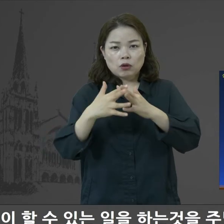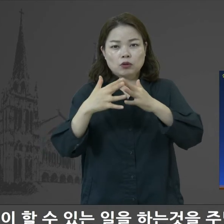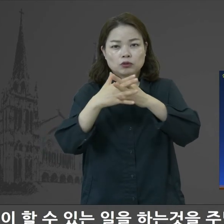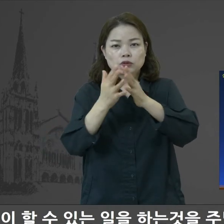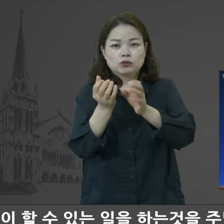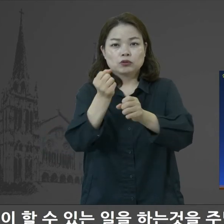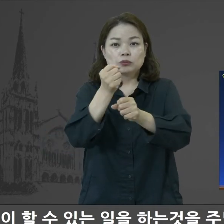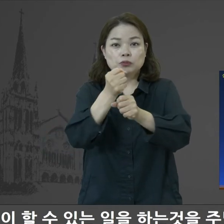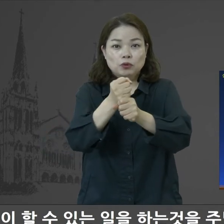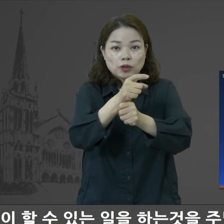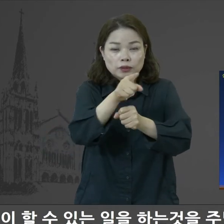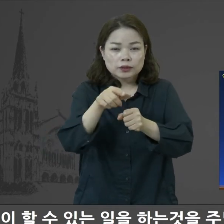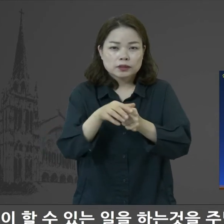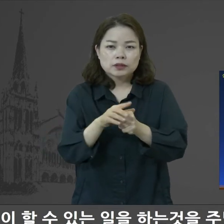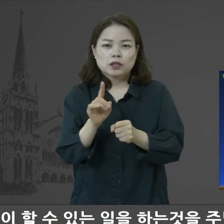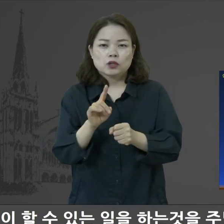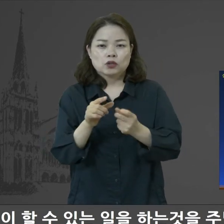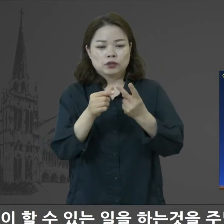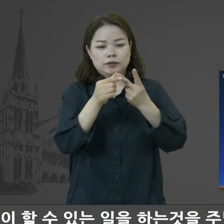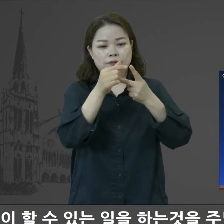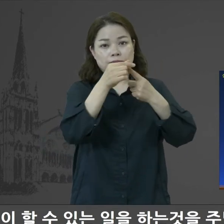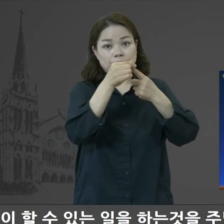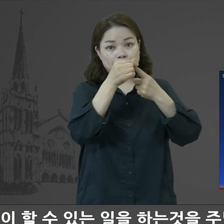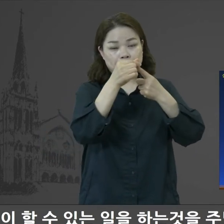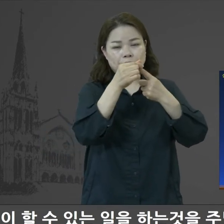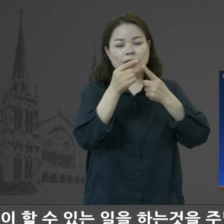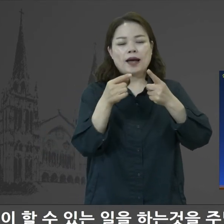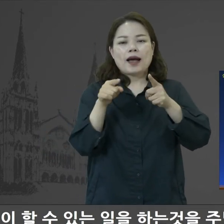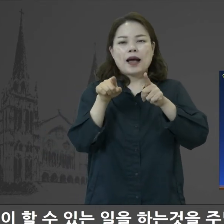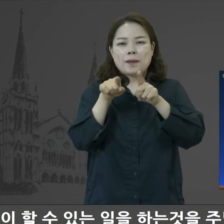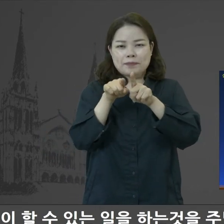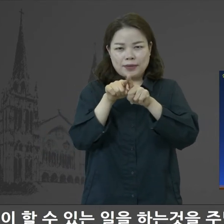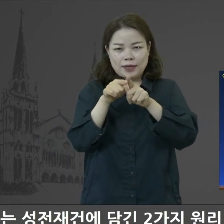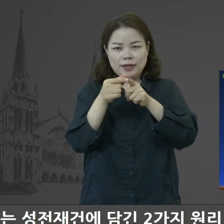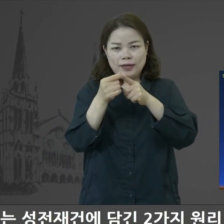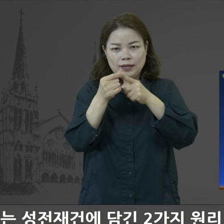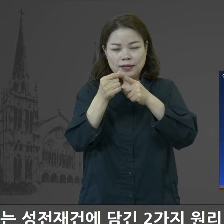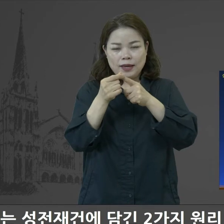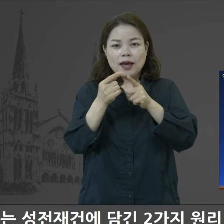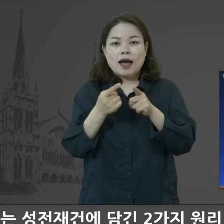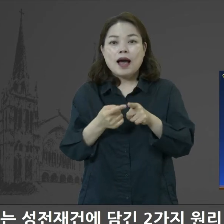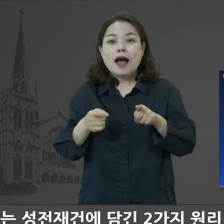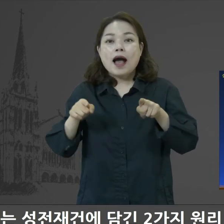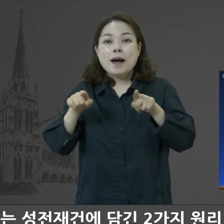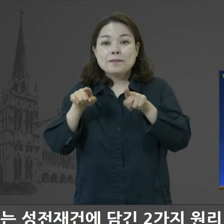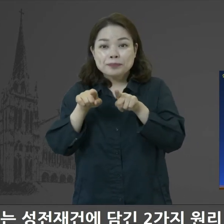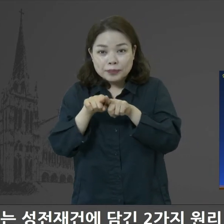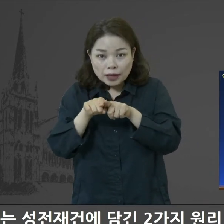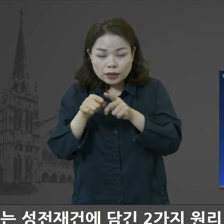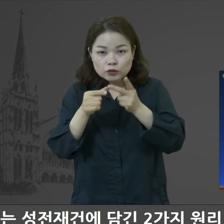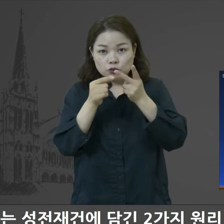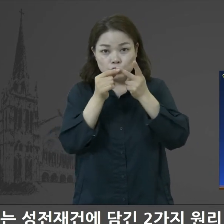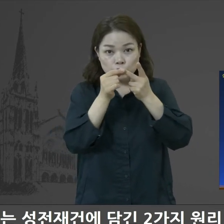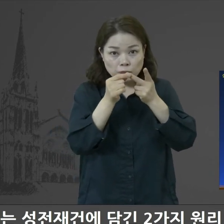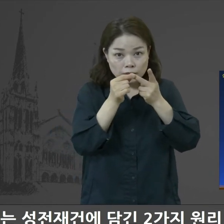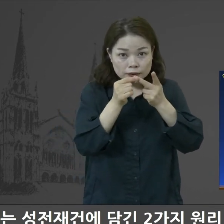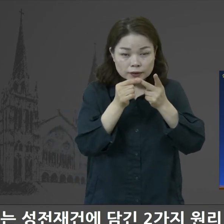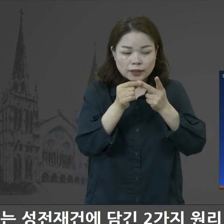가지의 원리를 함께 나누었습니다. 첫 번째는 함께의 원리죠. 가장 중요한 함께의 원리. 그리고 두